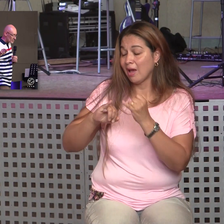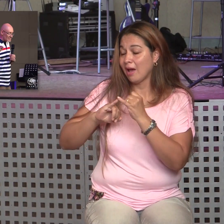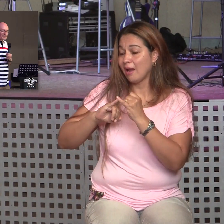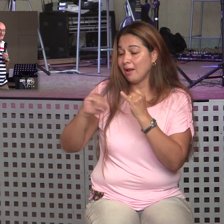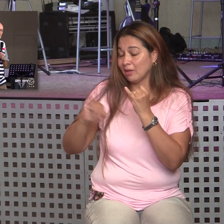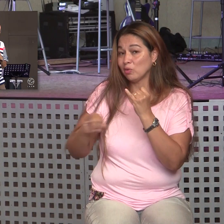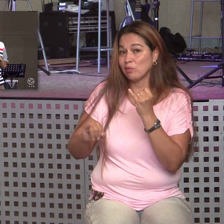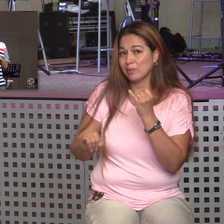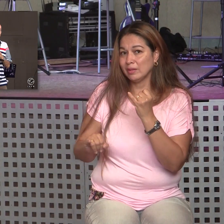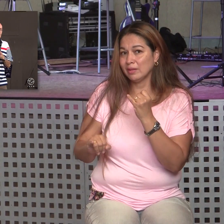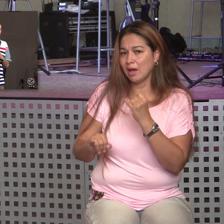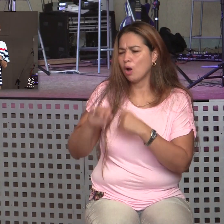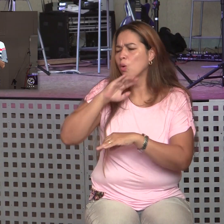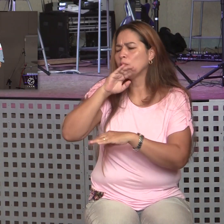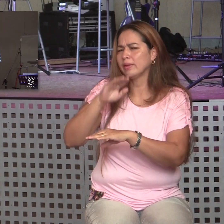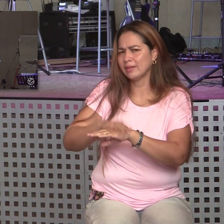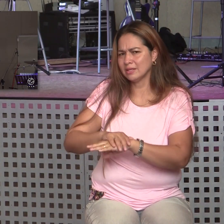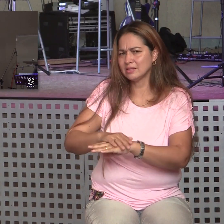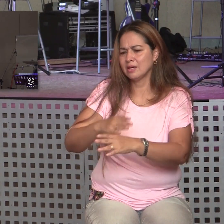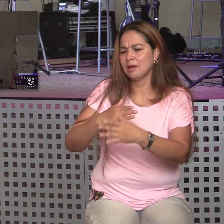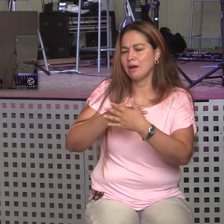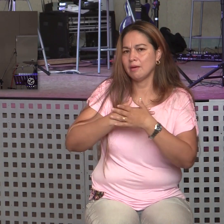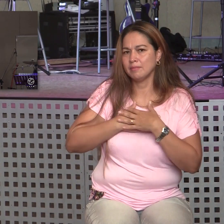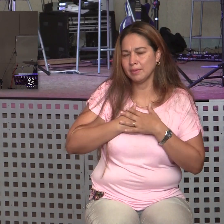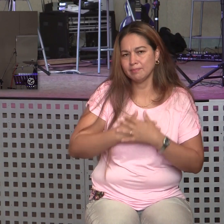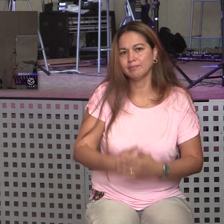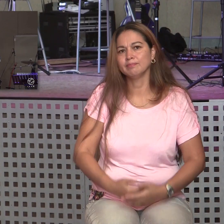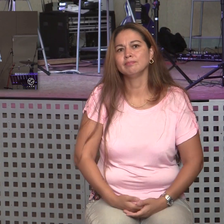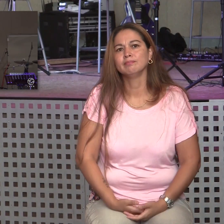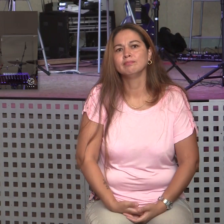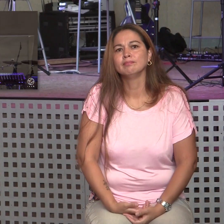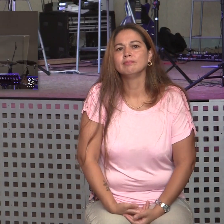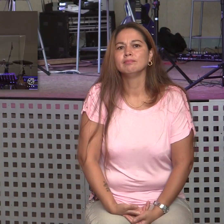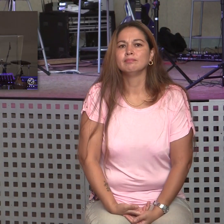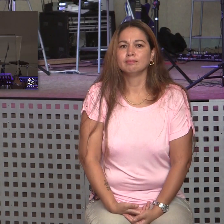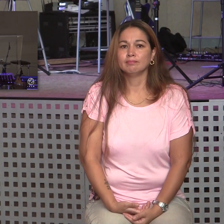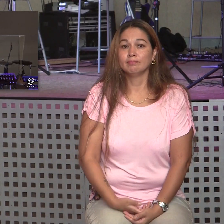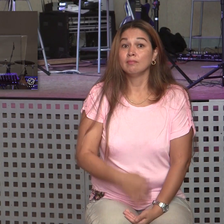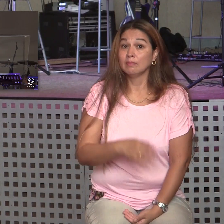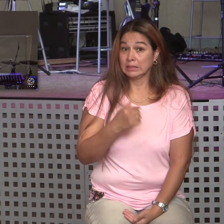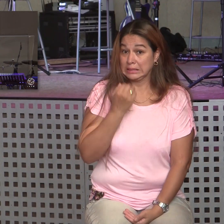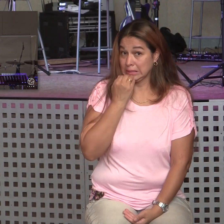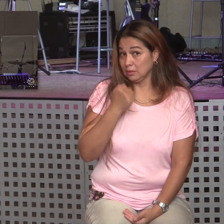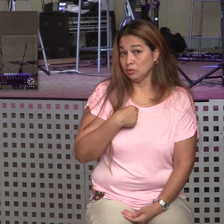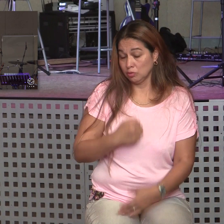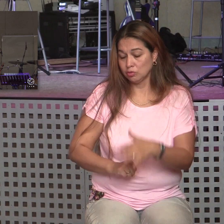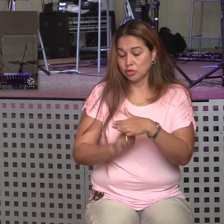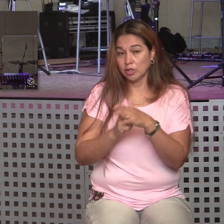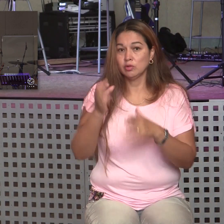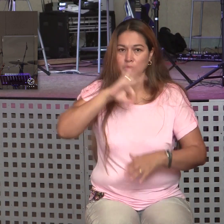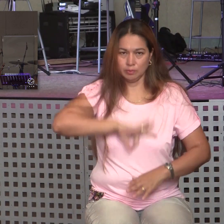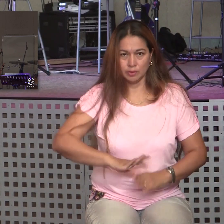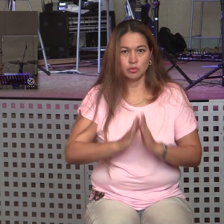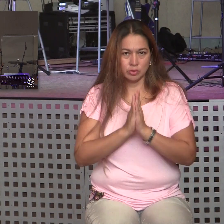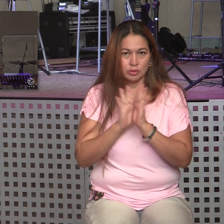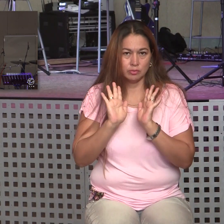Fijaros, ¿sabéis de dónde se controlan las barcas? Por lo menos esas barcas, desde